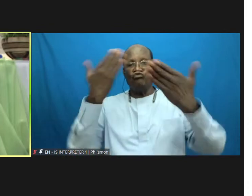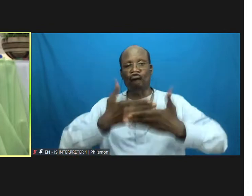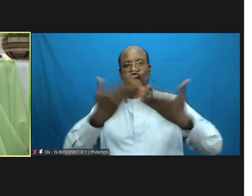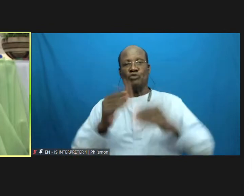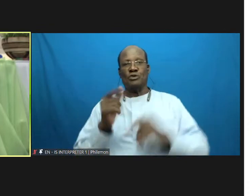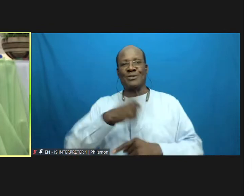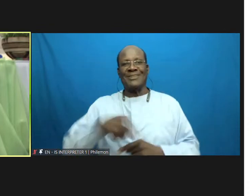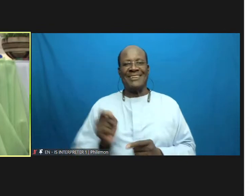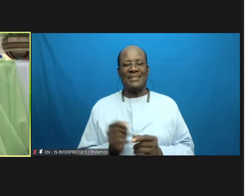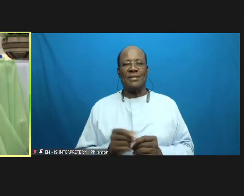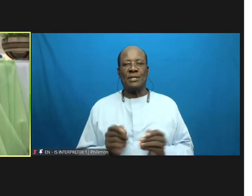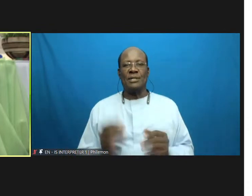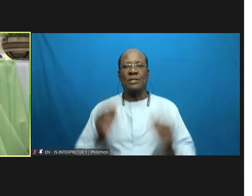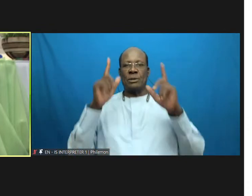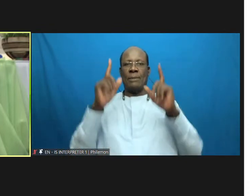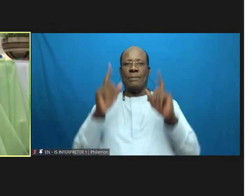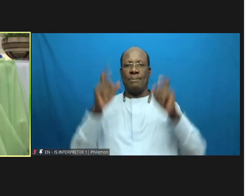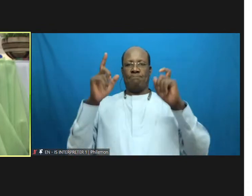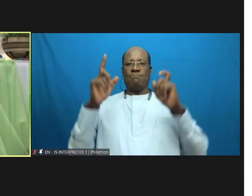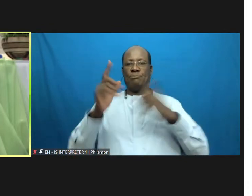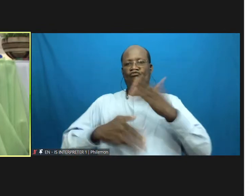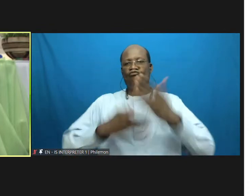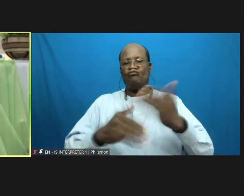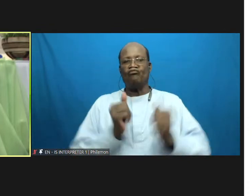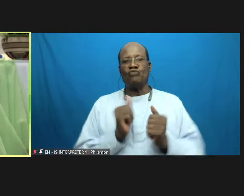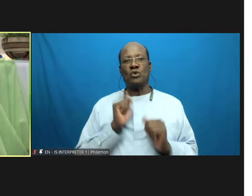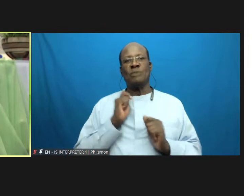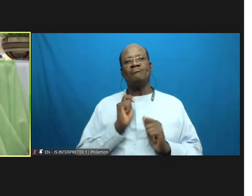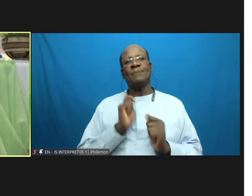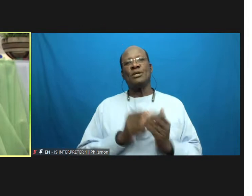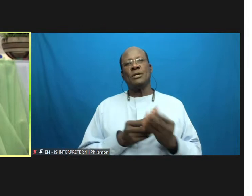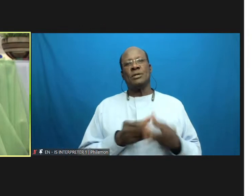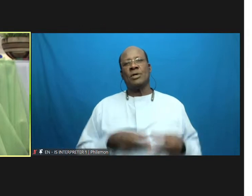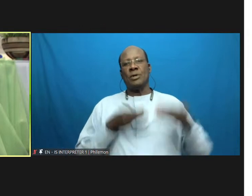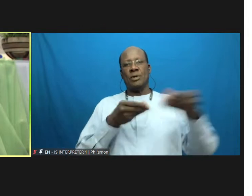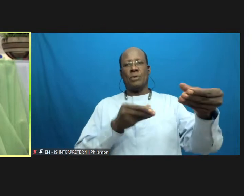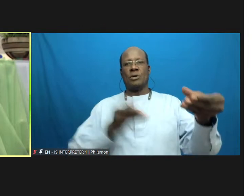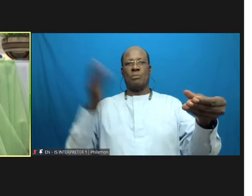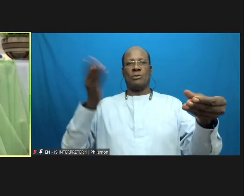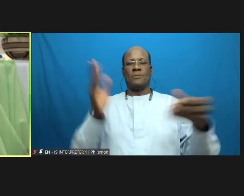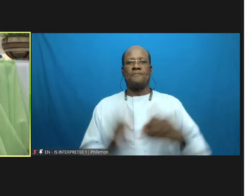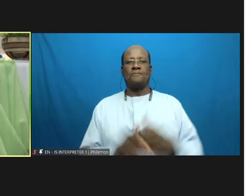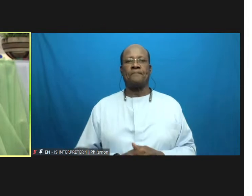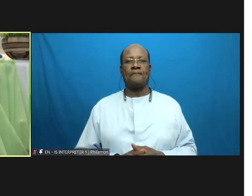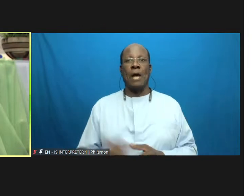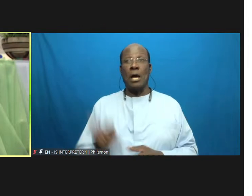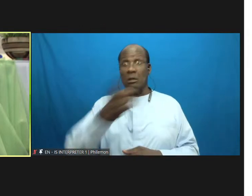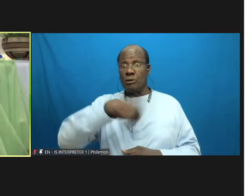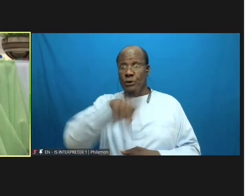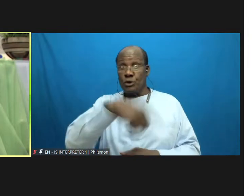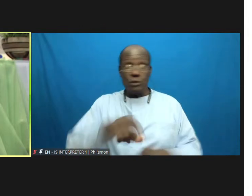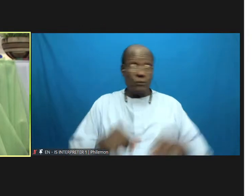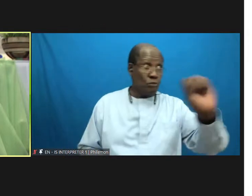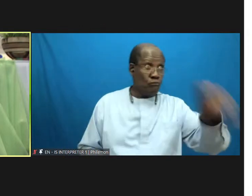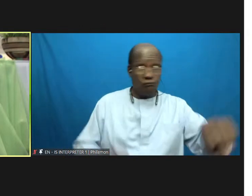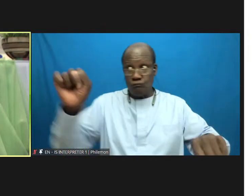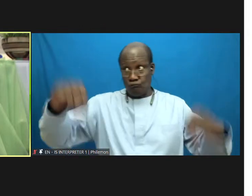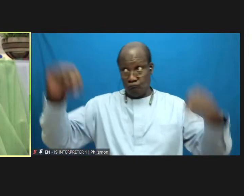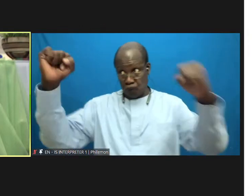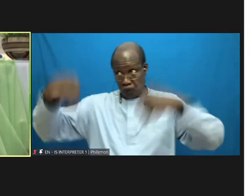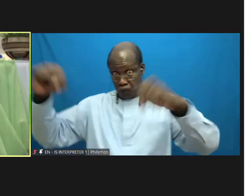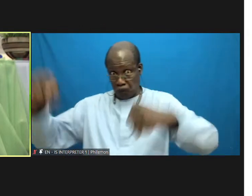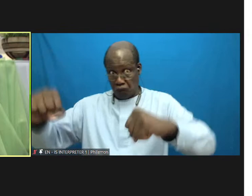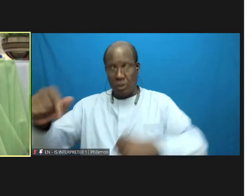pour qu'on va dans ce sens. Alors, juste pour résumer le travail qui est devant nous, nous avons